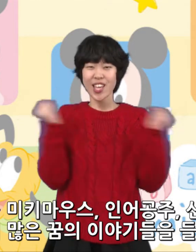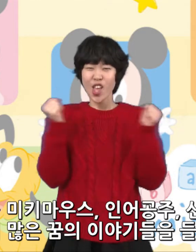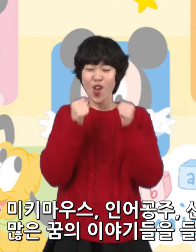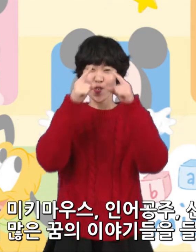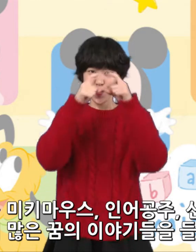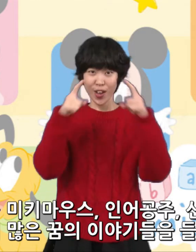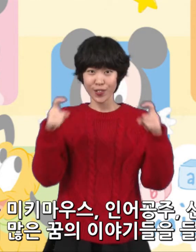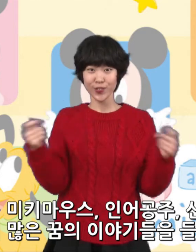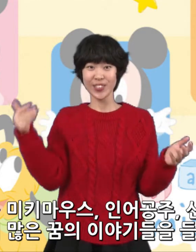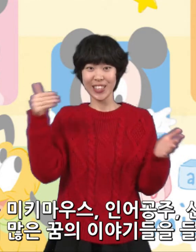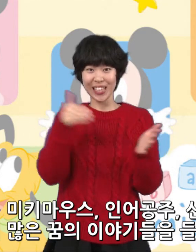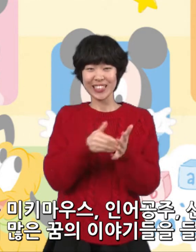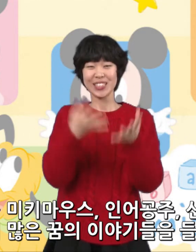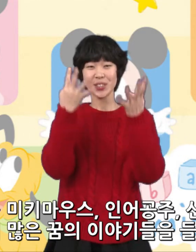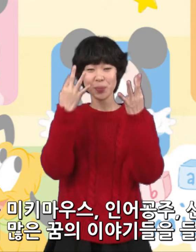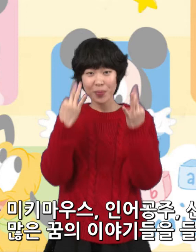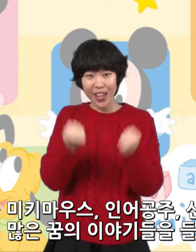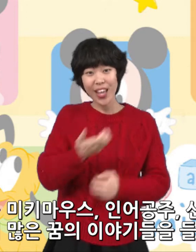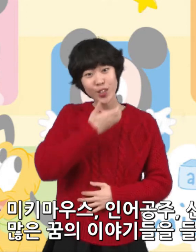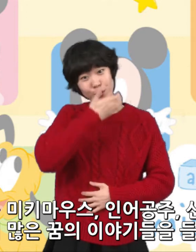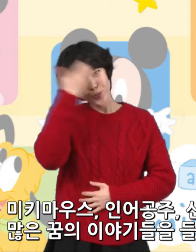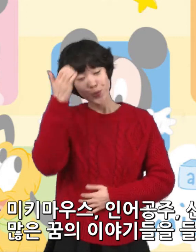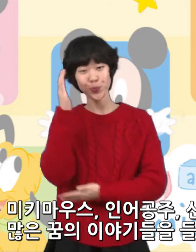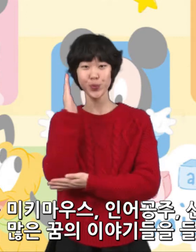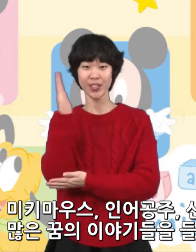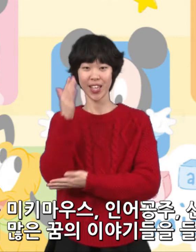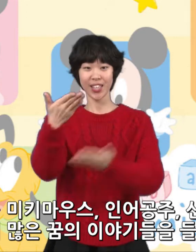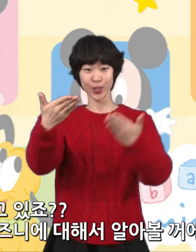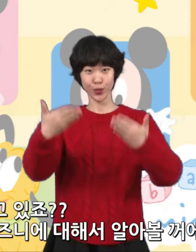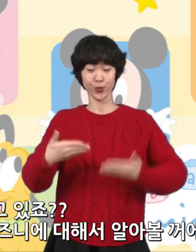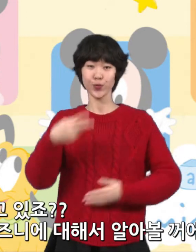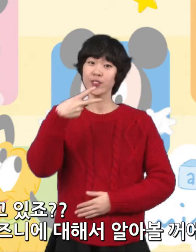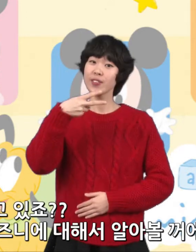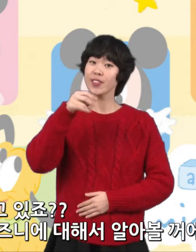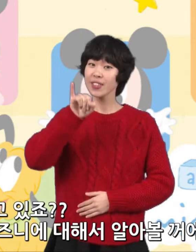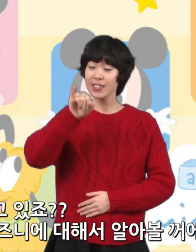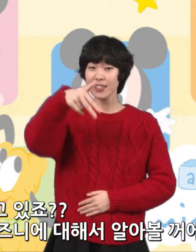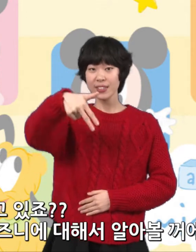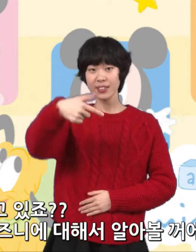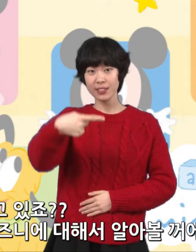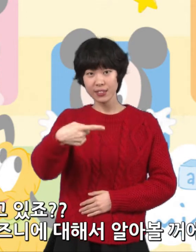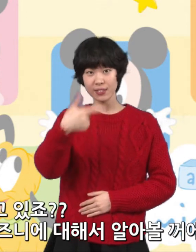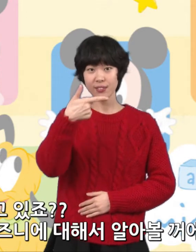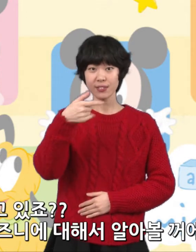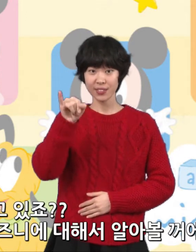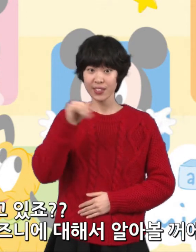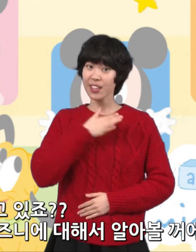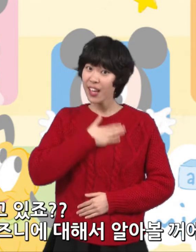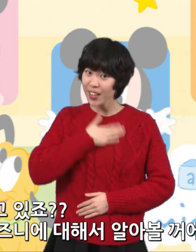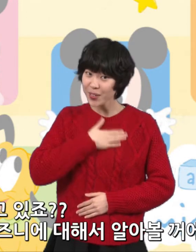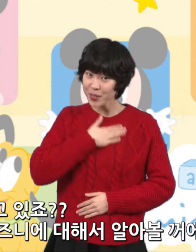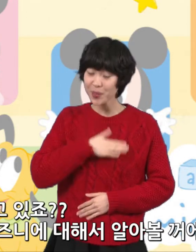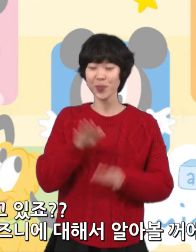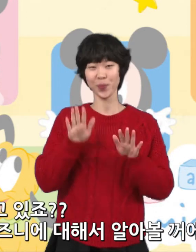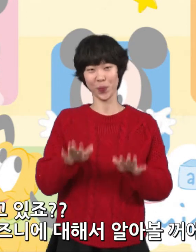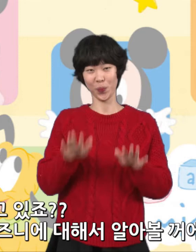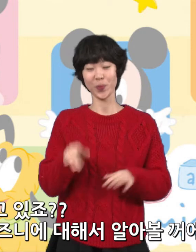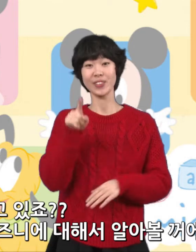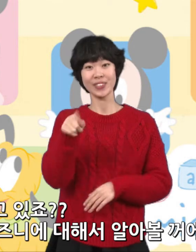이야기들을 들려주는 디즈니 알고 있죠? 오늘 이 디즈니에 대해서 알아볼 거예요. 잘